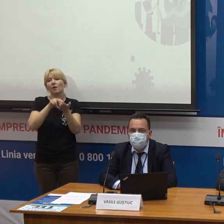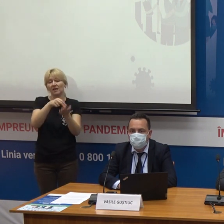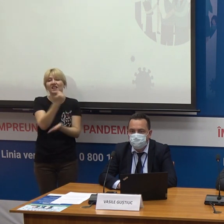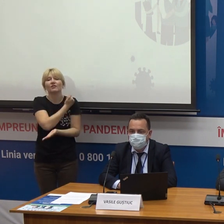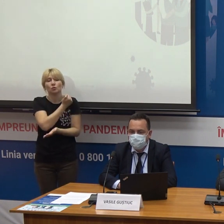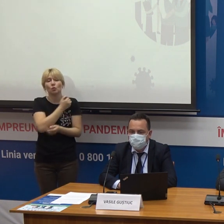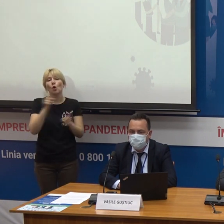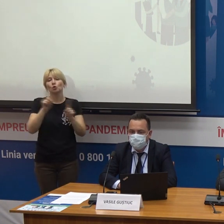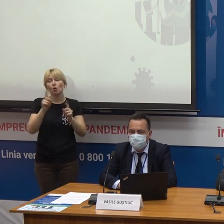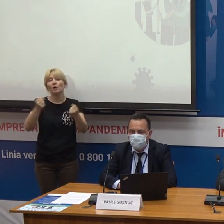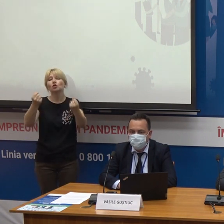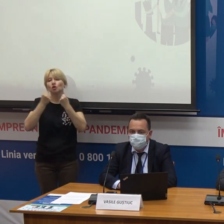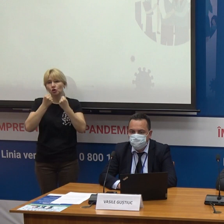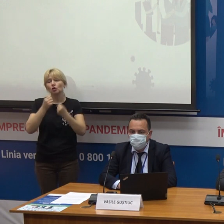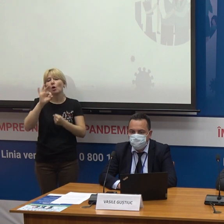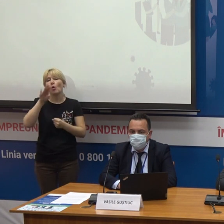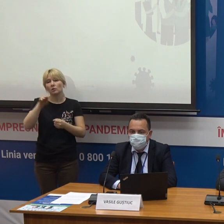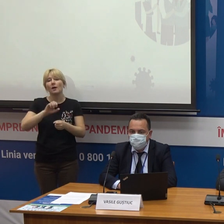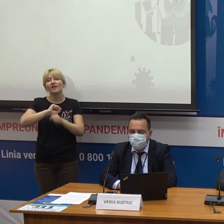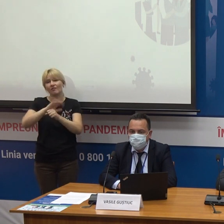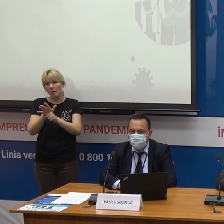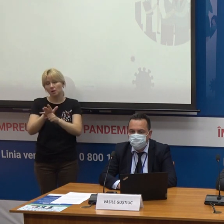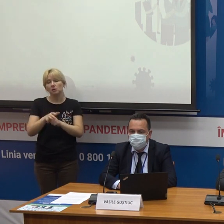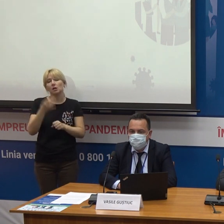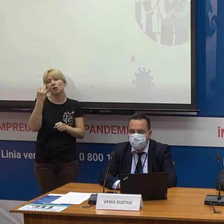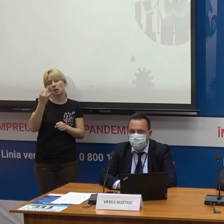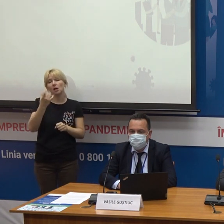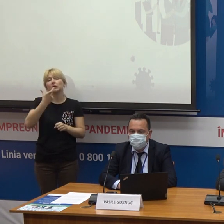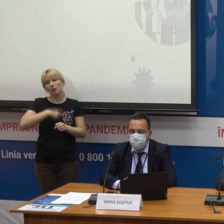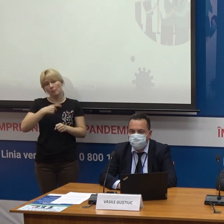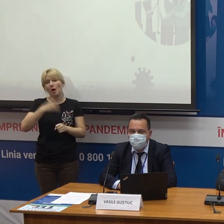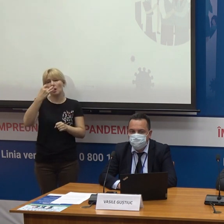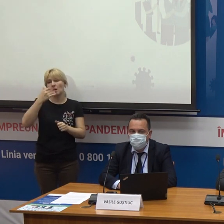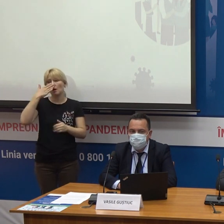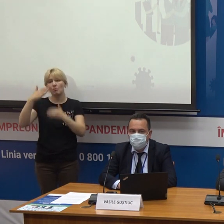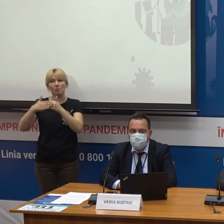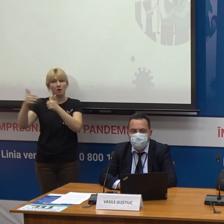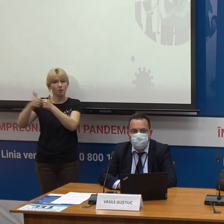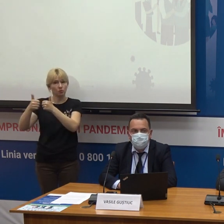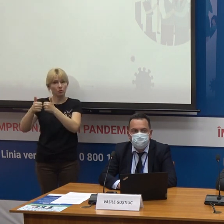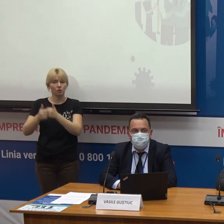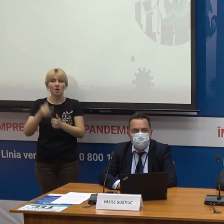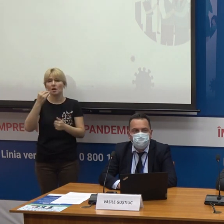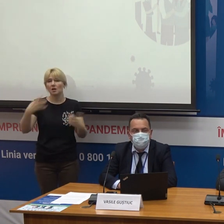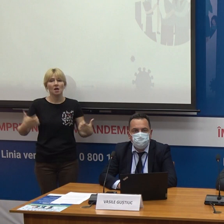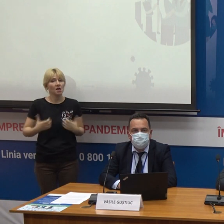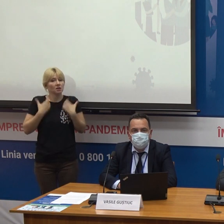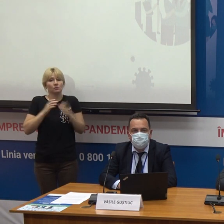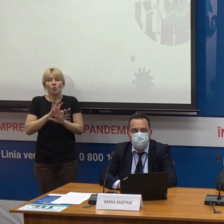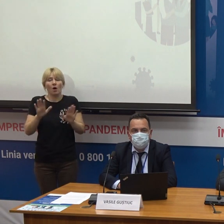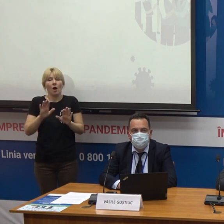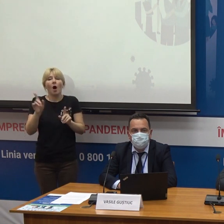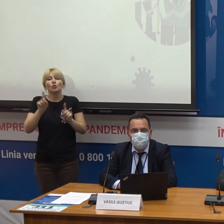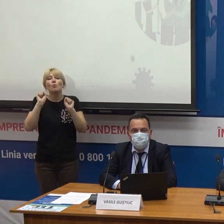vaccinare pentru a se proteja de infecții pe ei și însuși și pe cei apropiați și să nu se sperie de evenimentele care